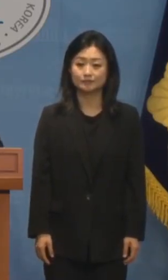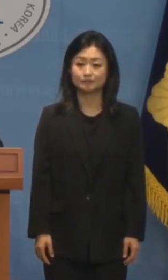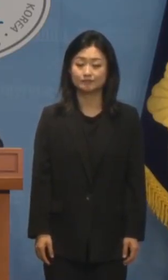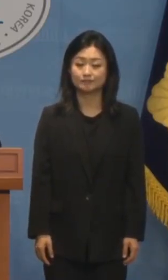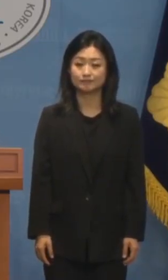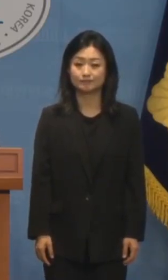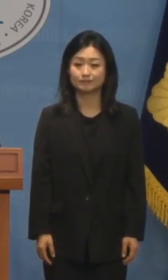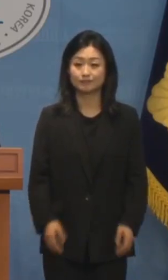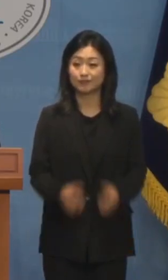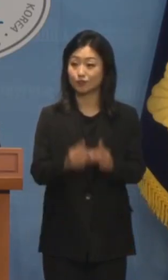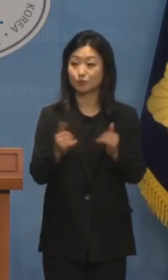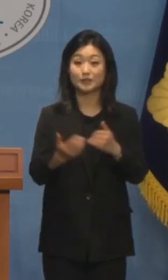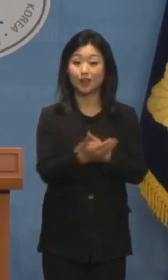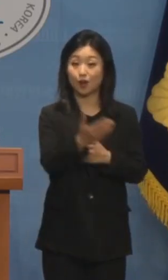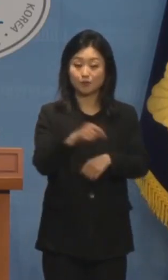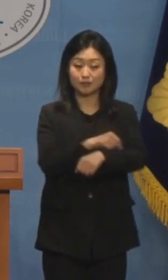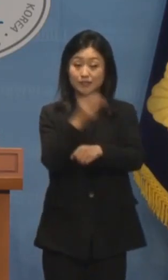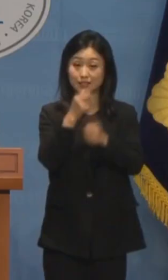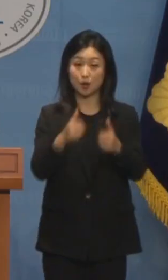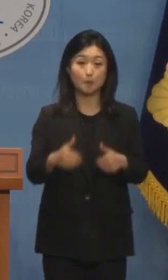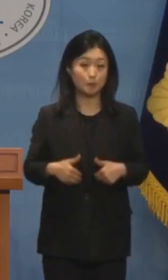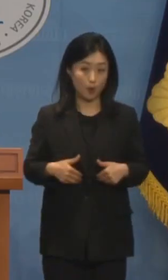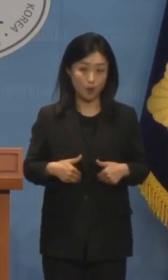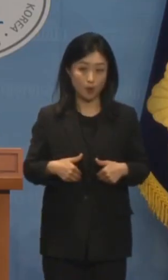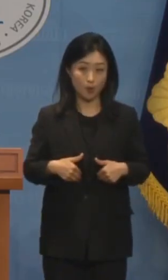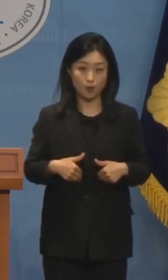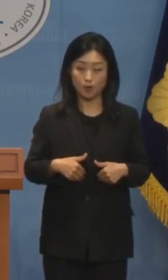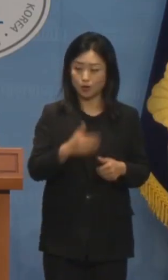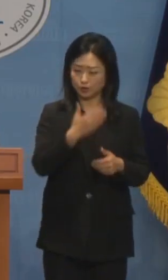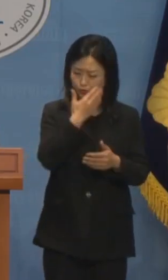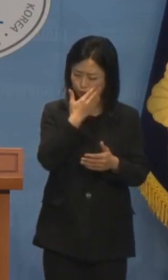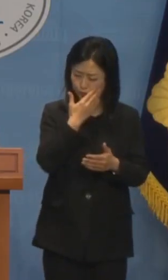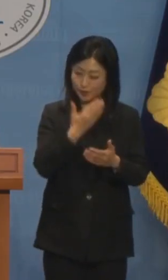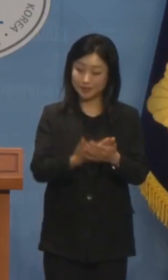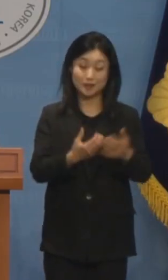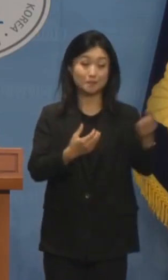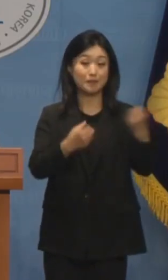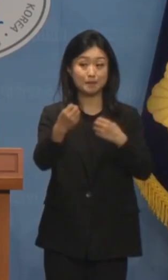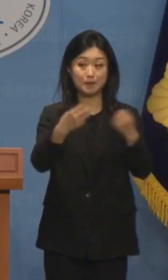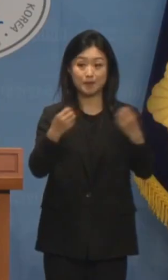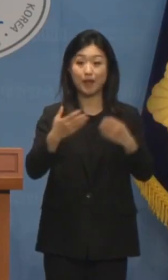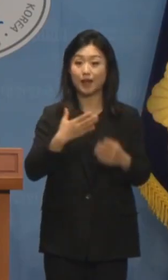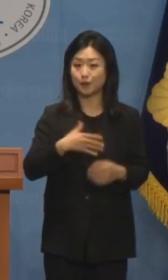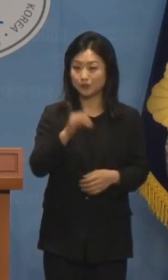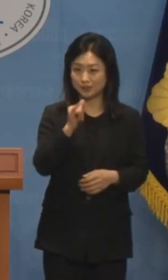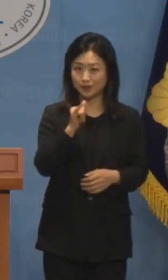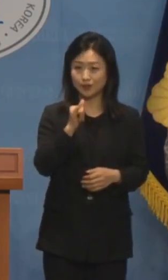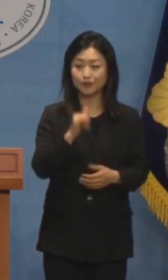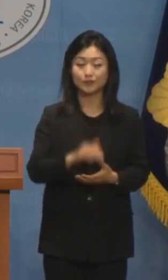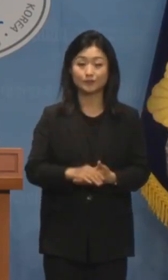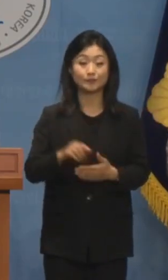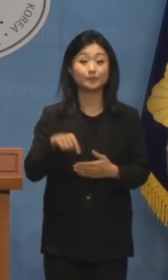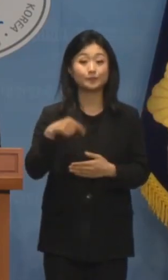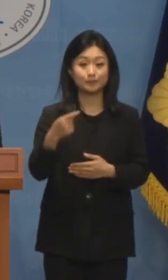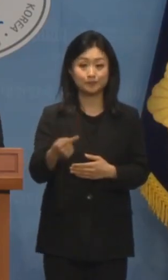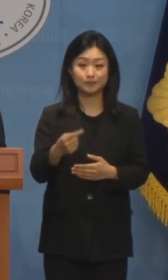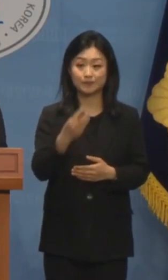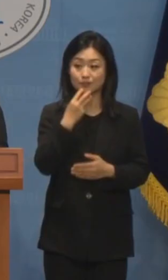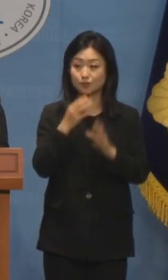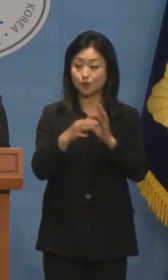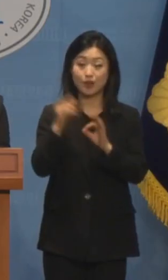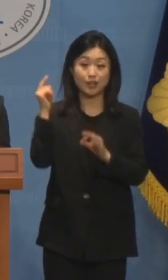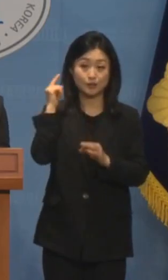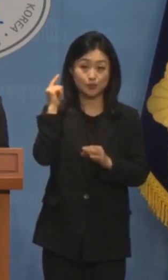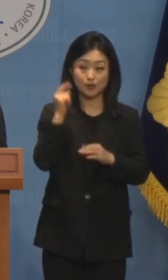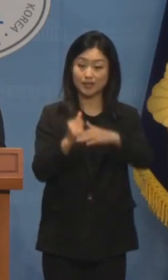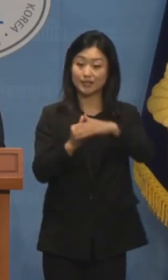네, 우리 국민들께서 이제 특검의 필요성이 점점 더 커지고 있다라고 다 알고 계십니다. 예, 다음은 그 서울의 소리의